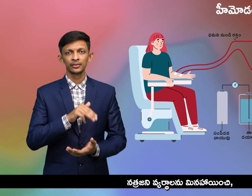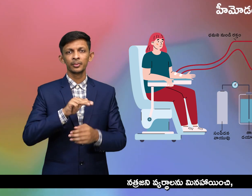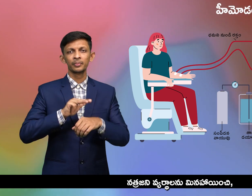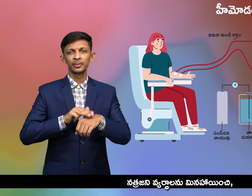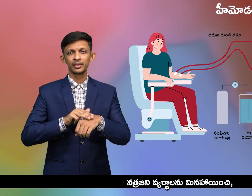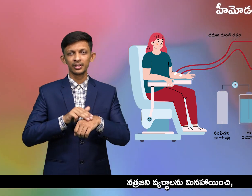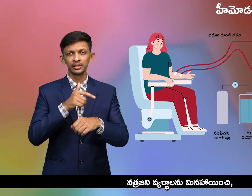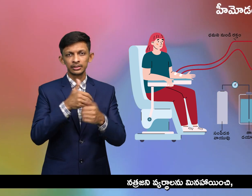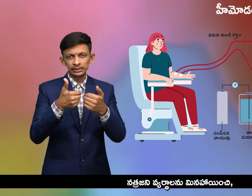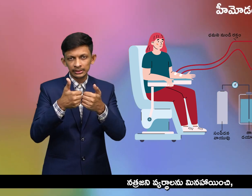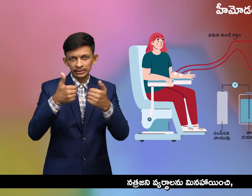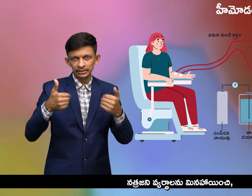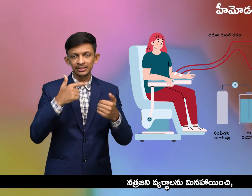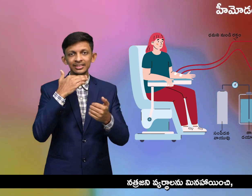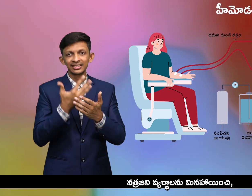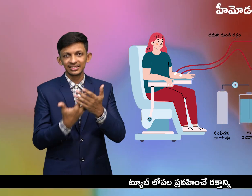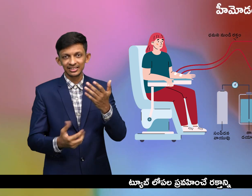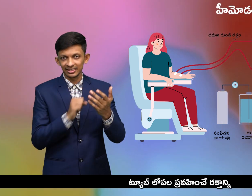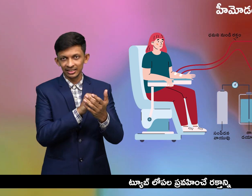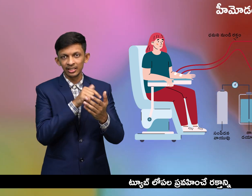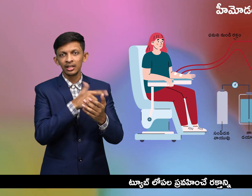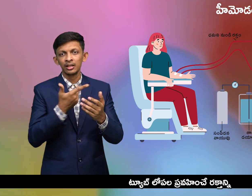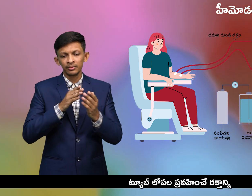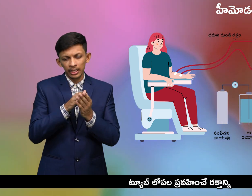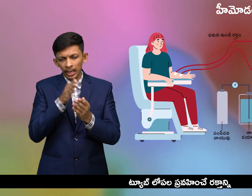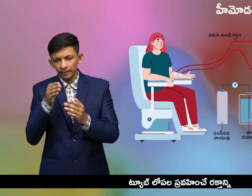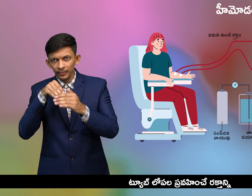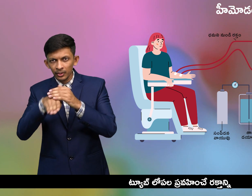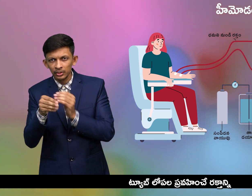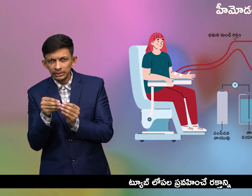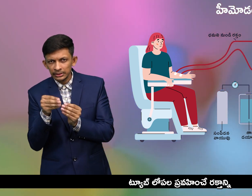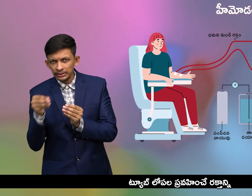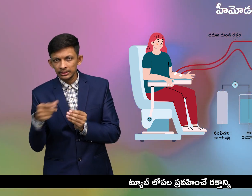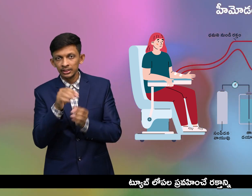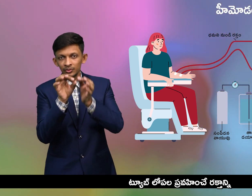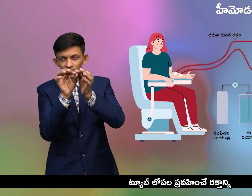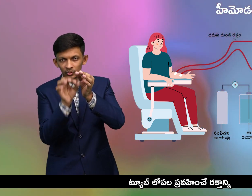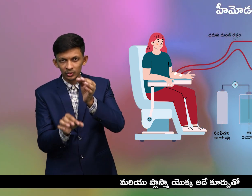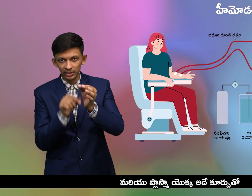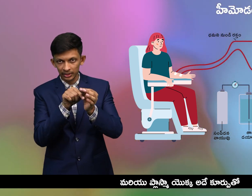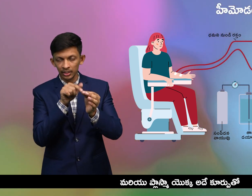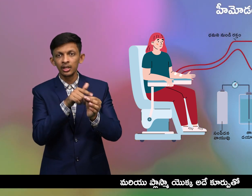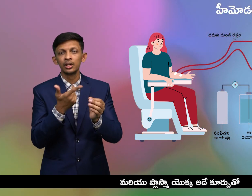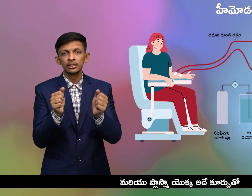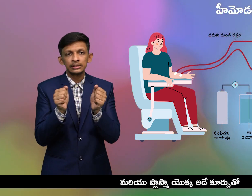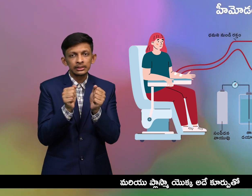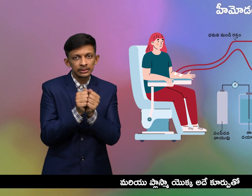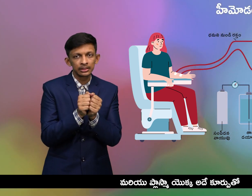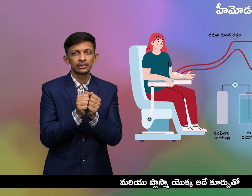నత్రజని వ్యర్థాలను మినహాయించి ట్యూబ్ లోపల ప్రవహించే రకాన్ని మరియు ప్లాజ్మా